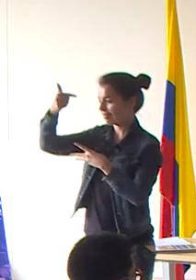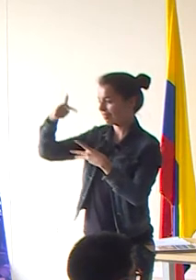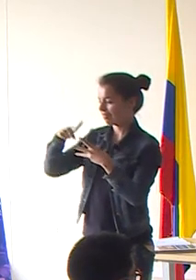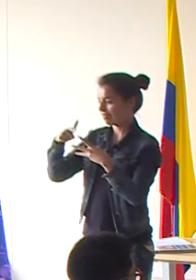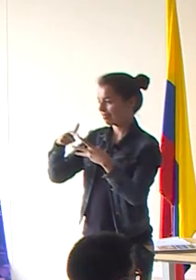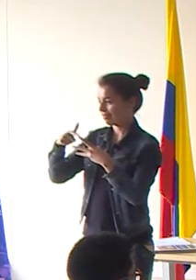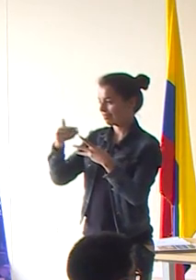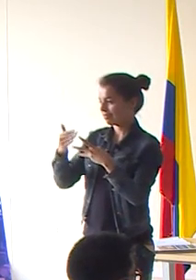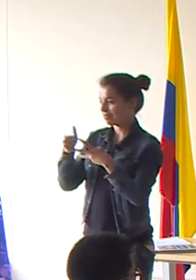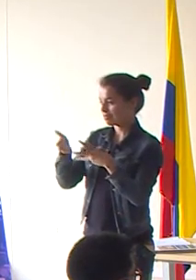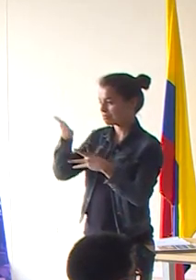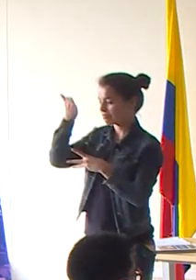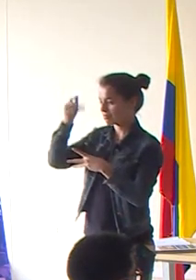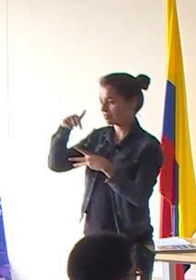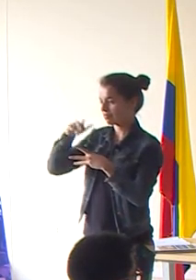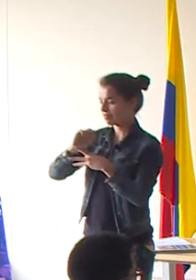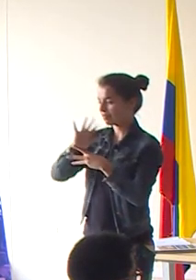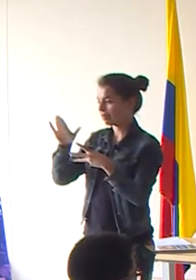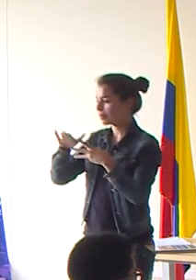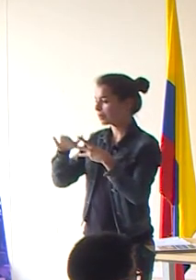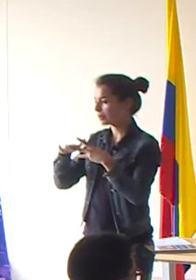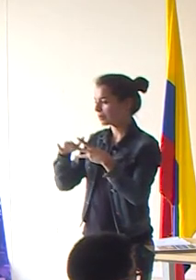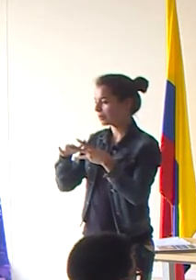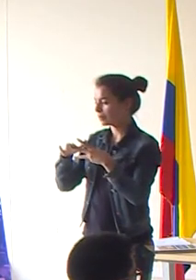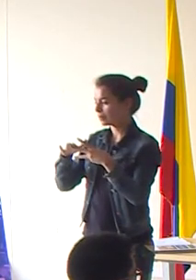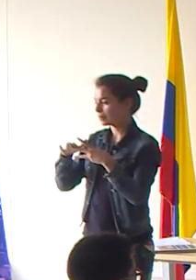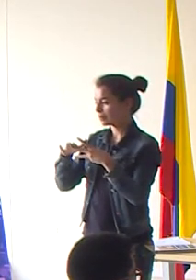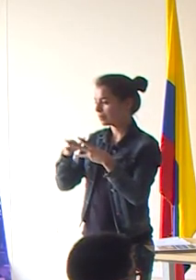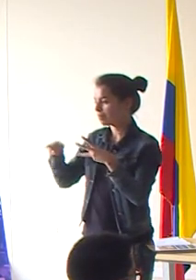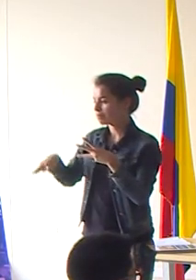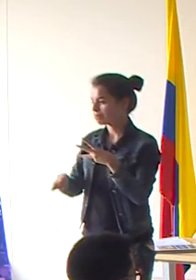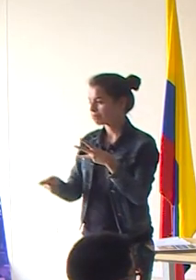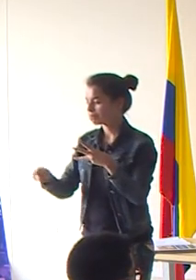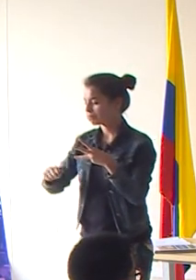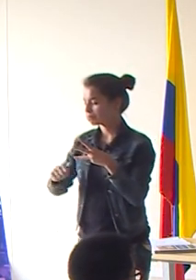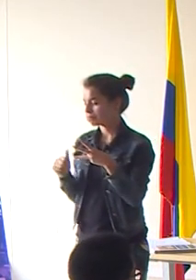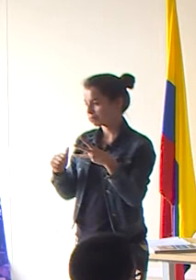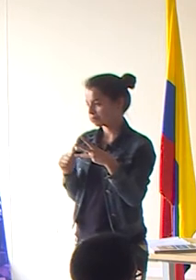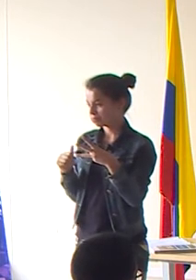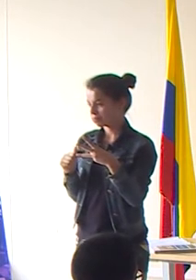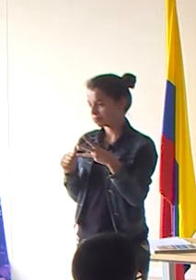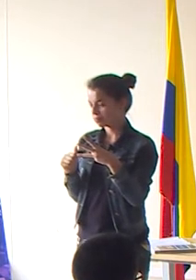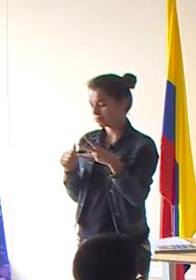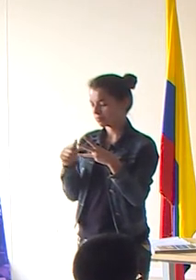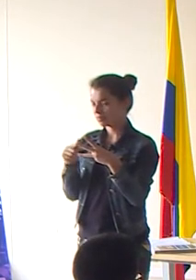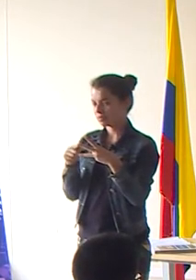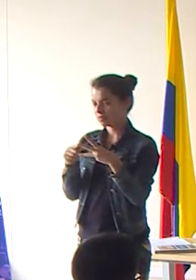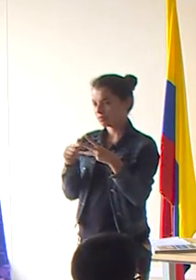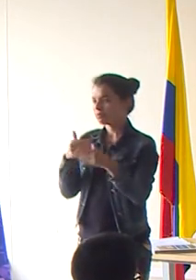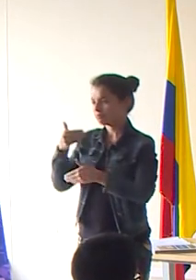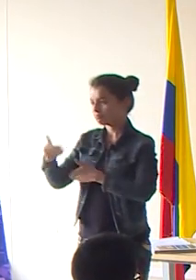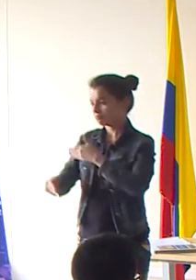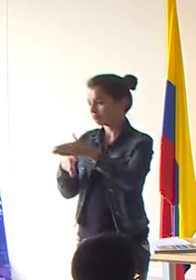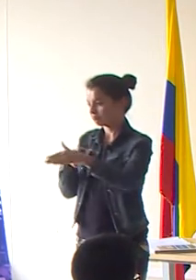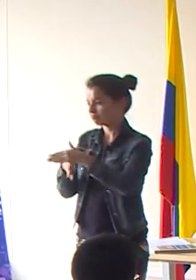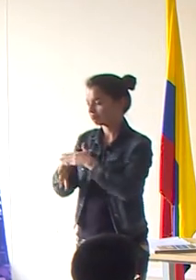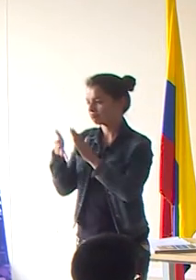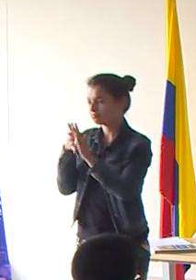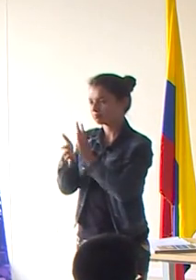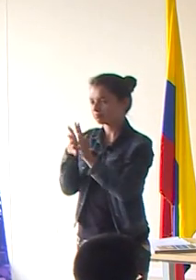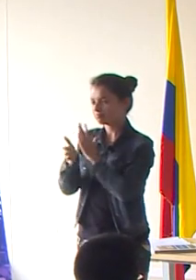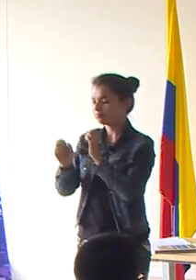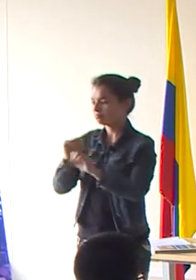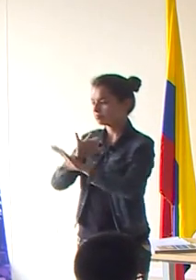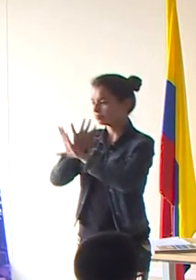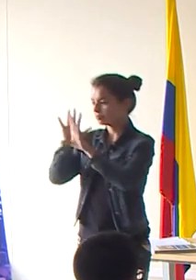bueno ya vamos a estar nosotros entrando en escena pero sobre todo se va a manifestar